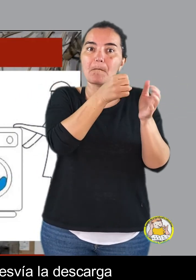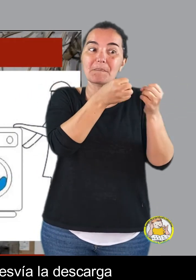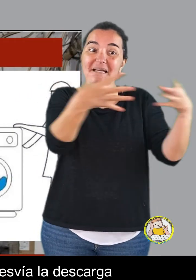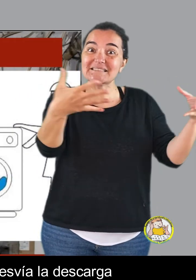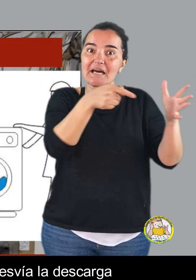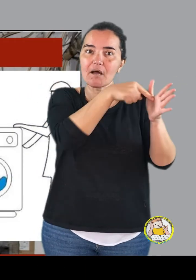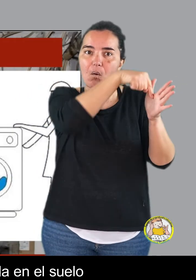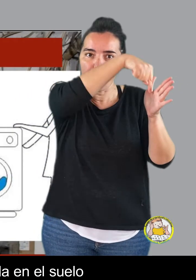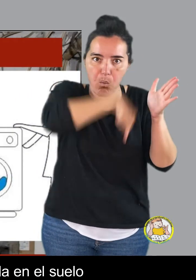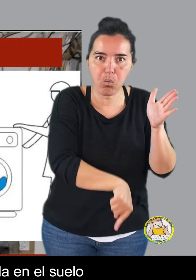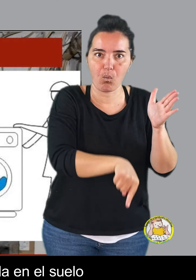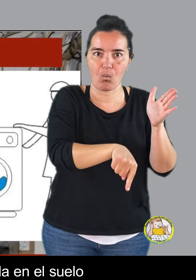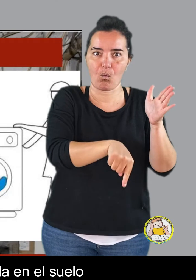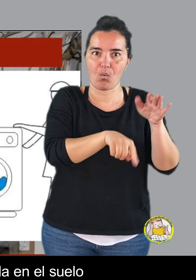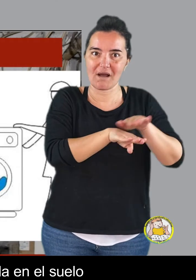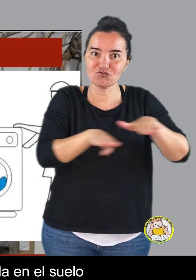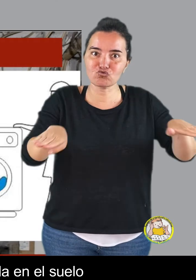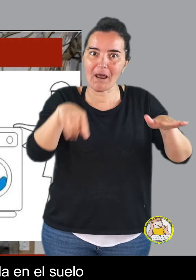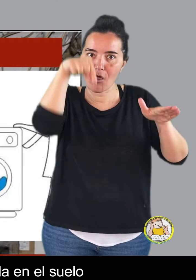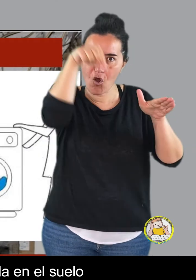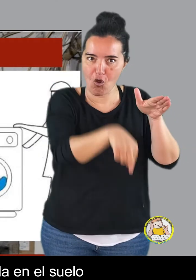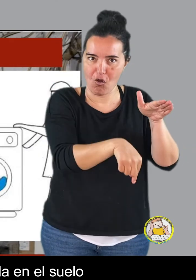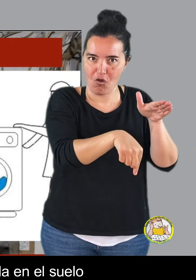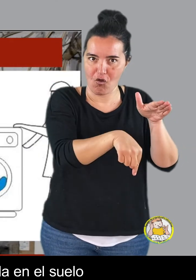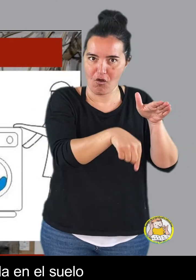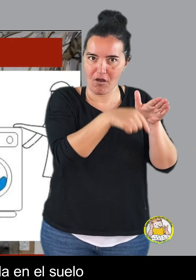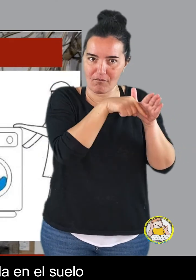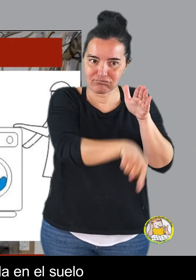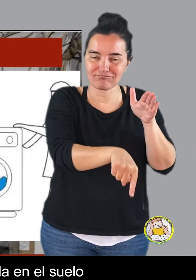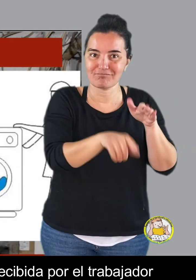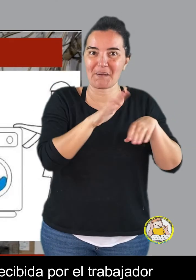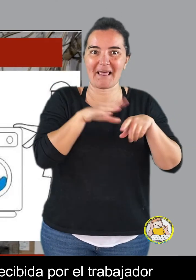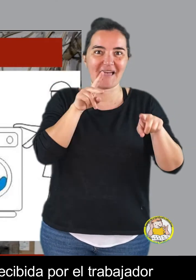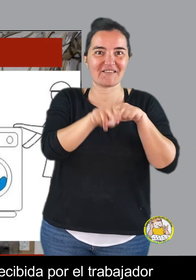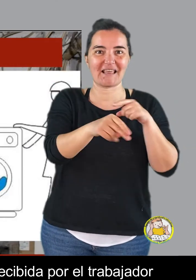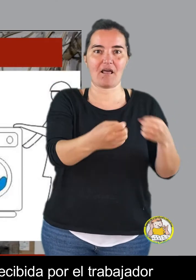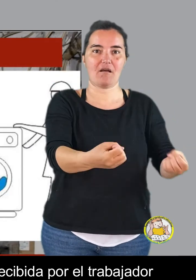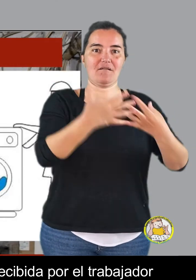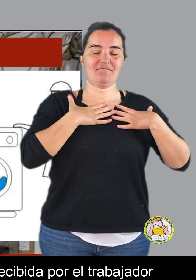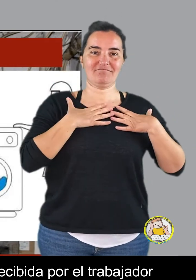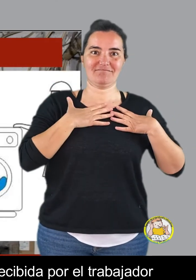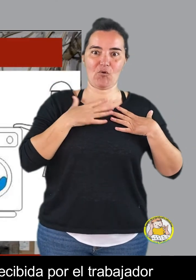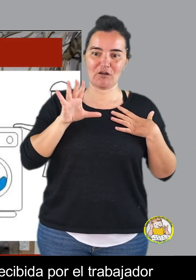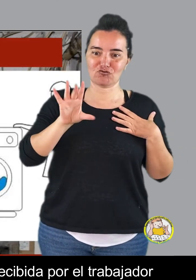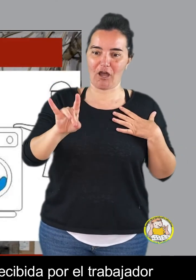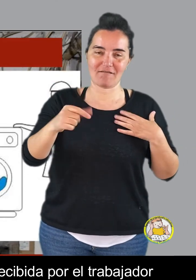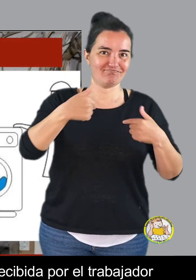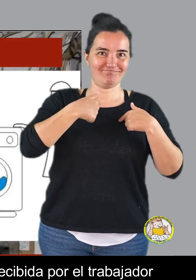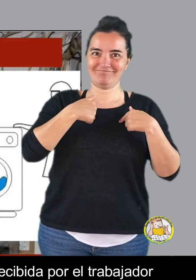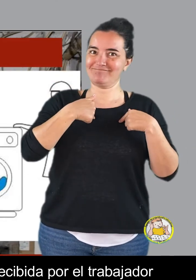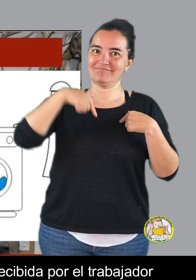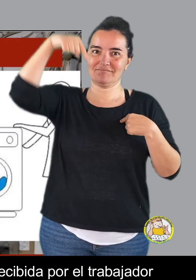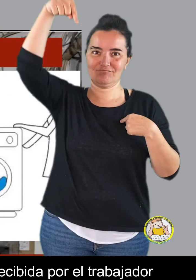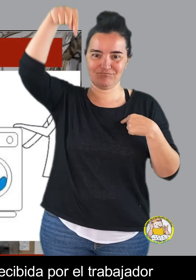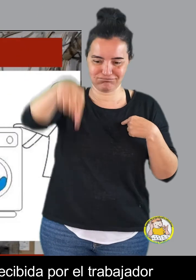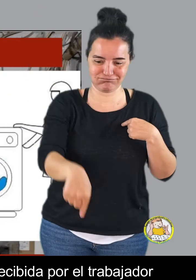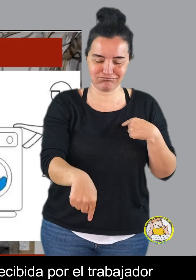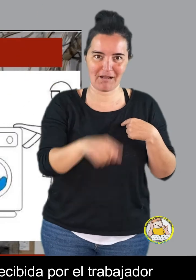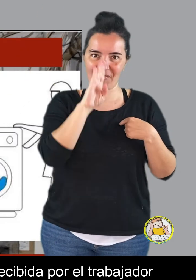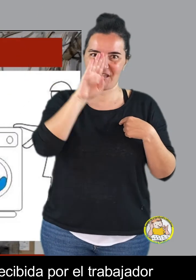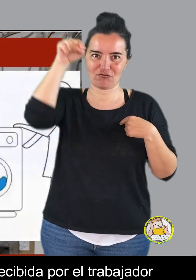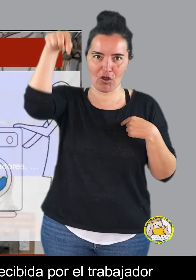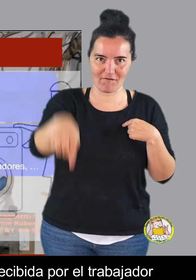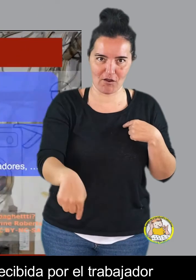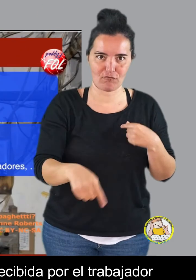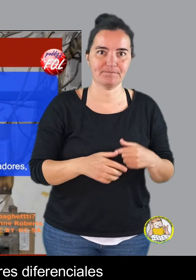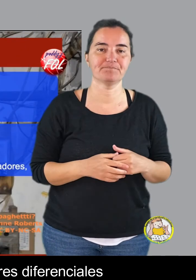desvía la descarga hacia una piqueta que hay clavada en el suelo, evitando que la mencionada descarga sea recibida